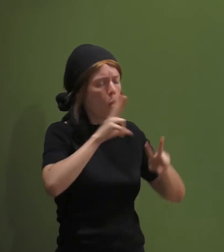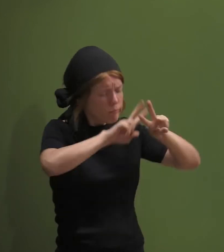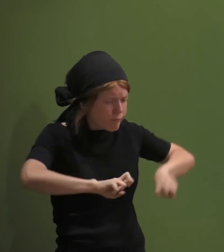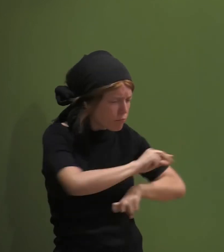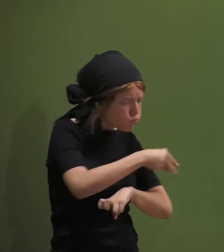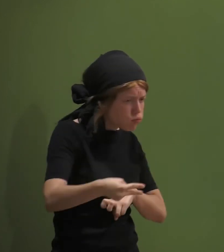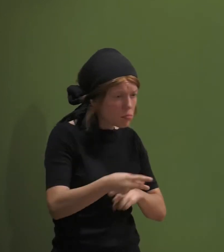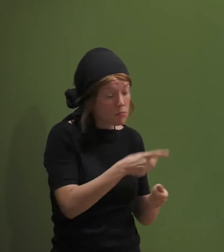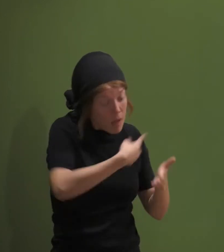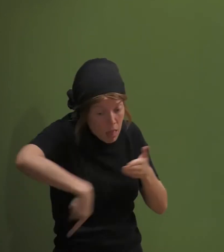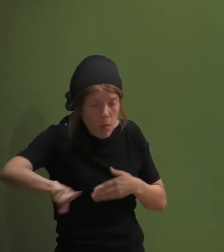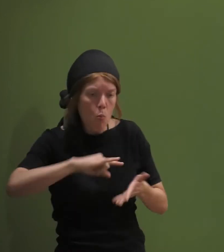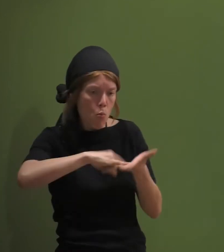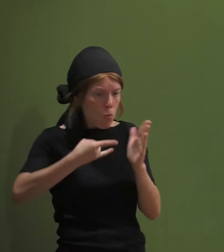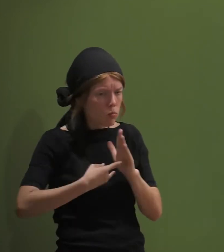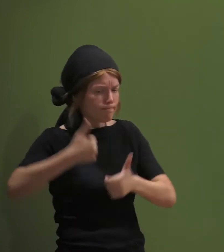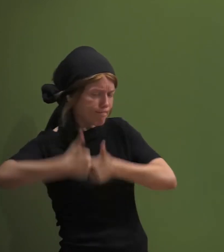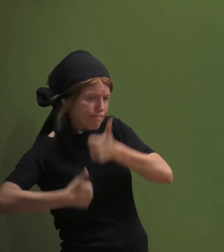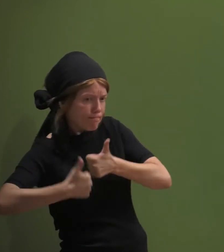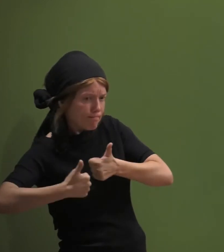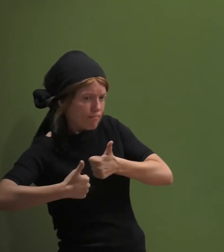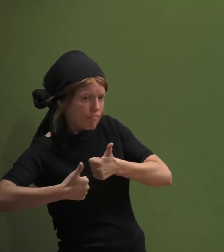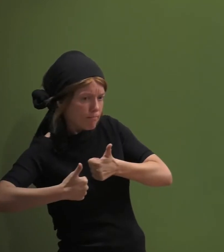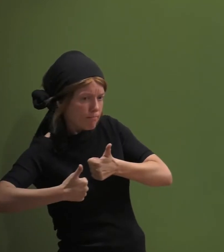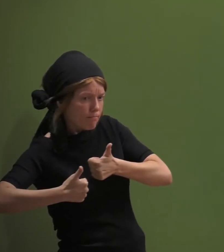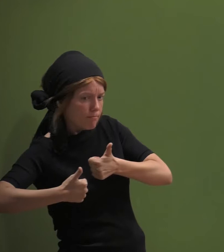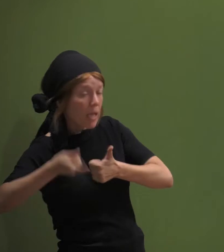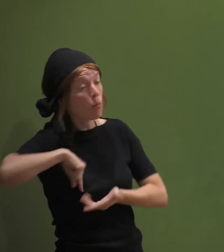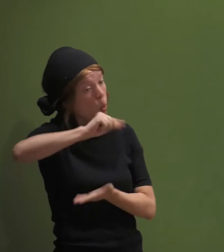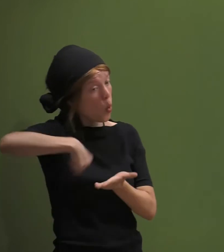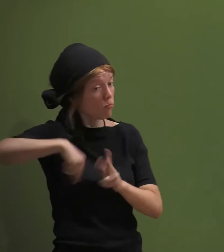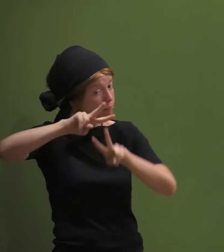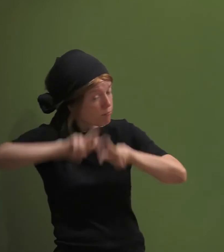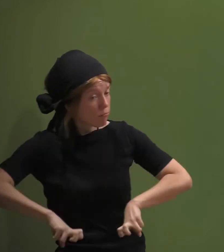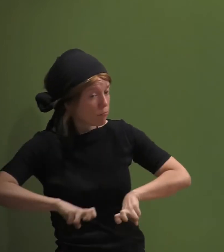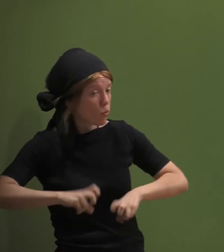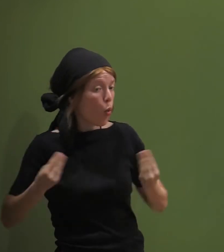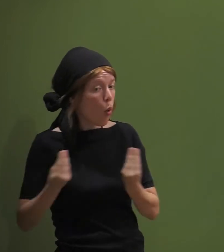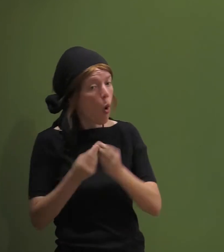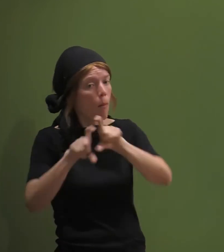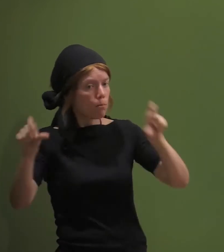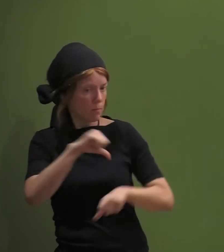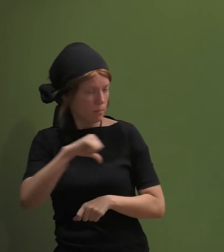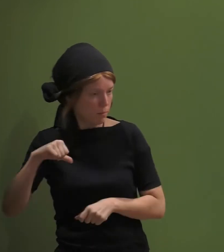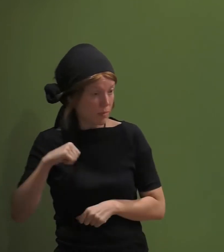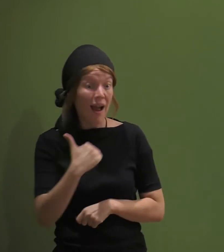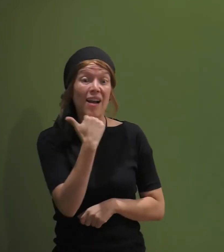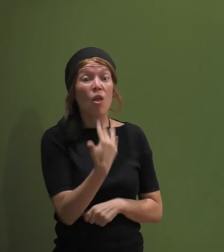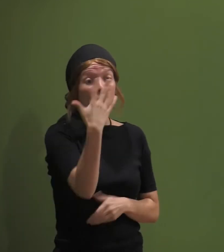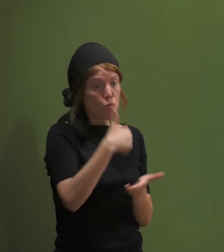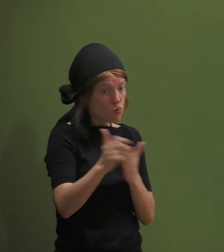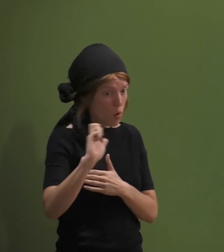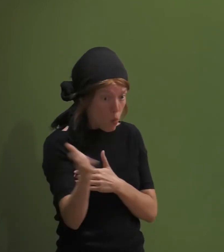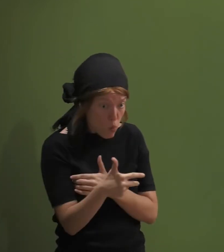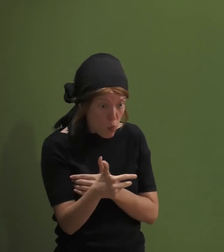Investigación derivados de proyectos competitivos y contratos de investigación con empresas privadas, casi 5 millones de